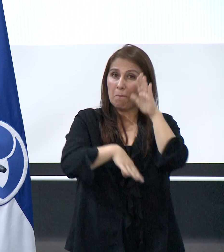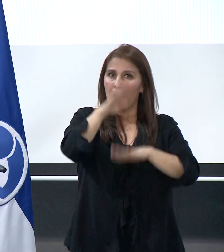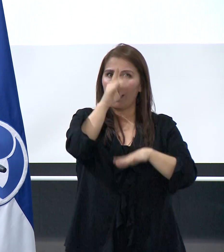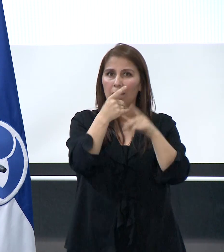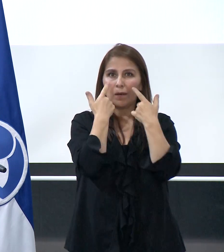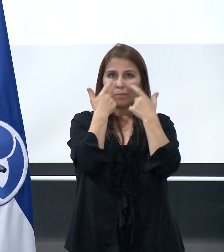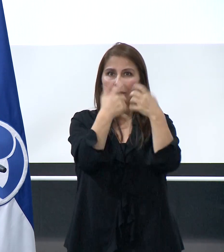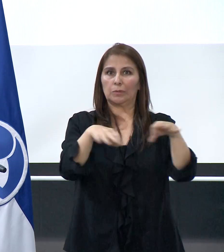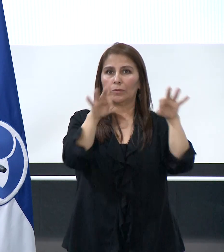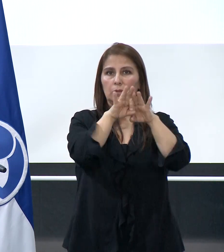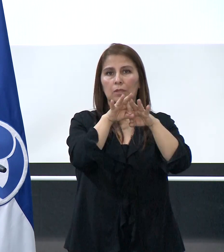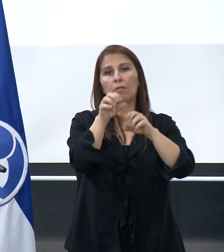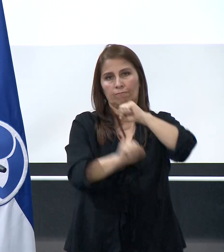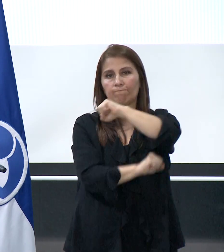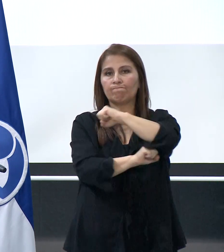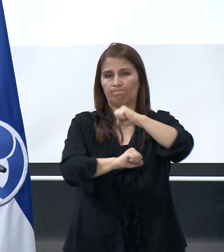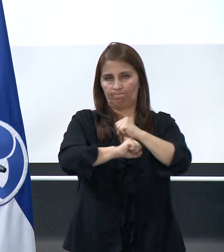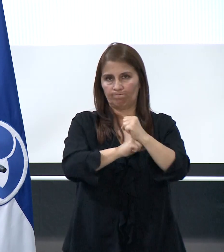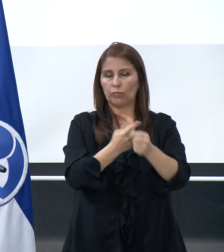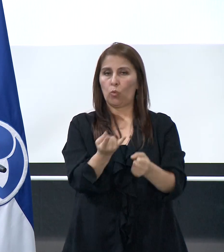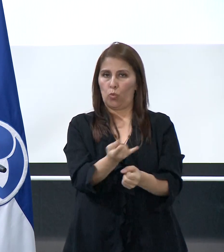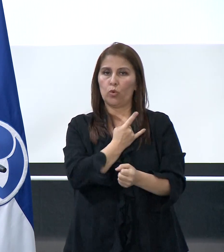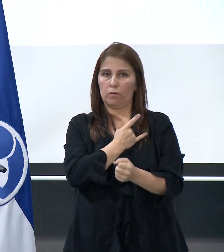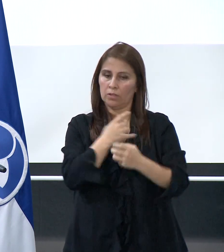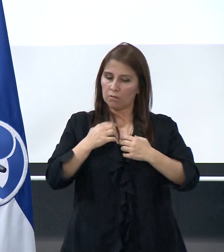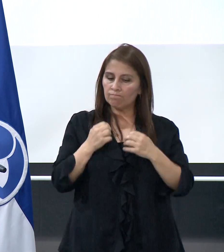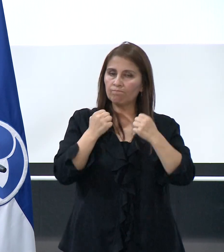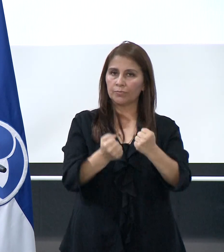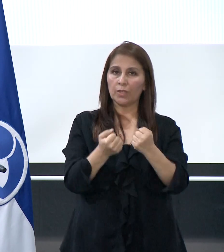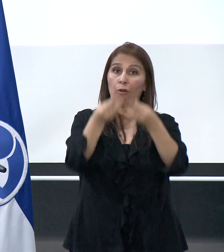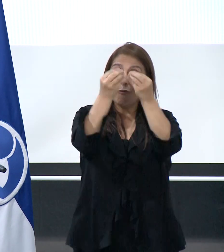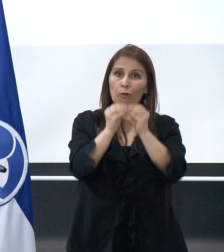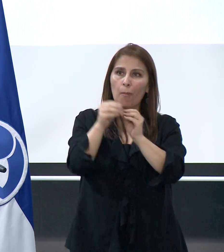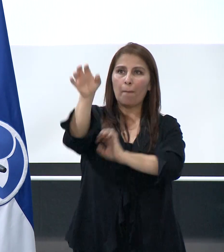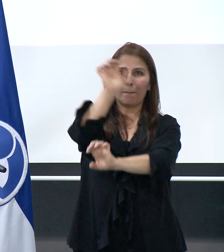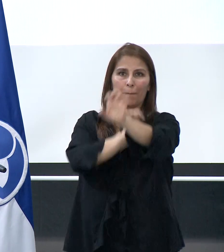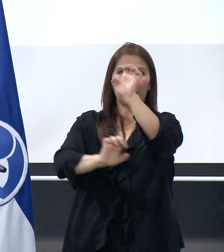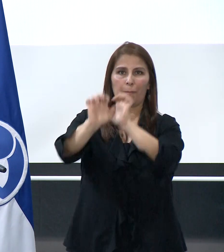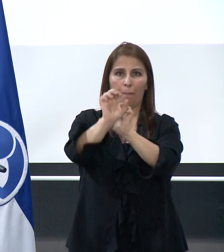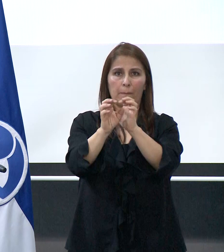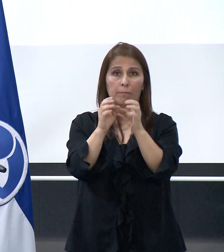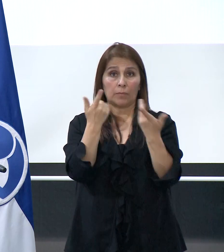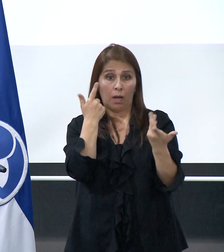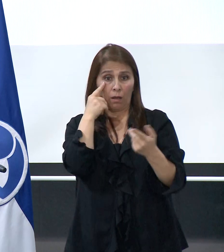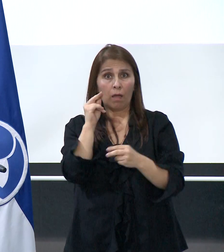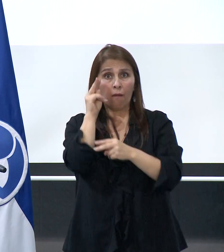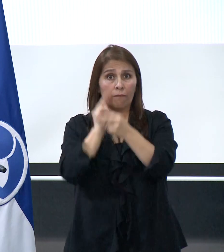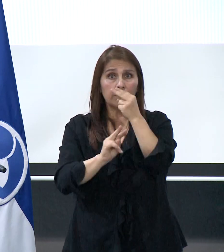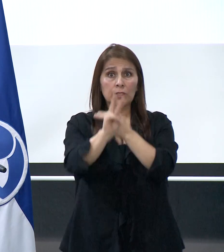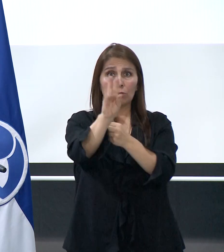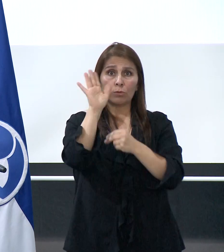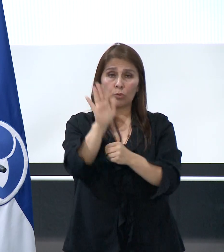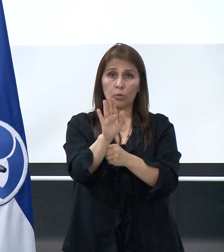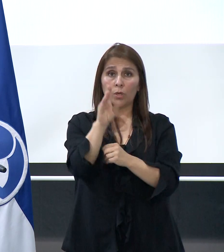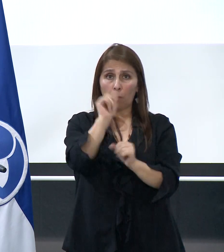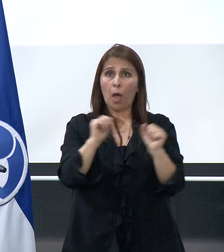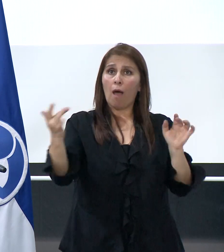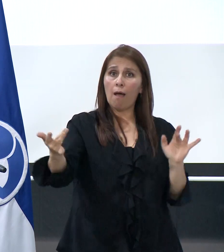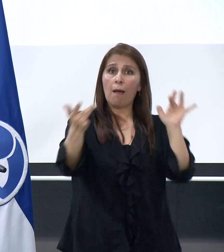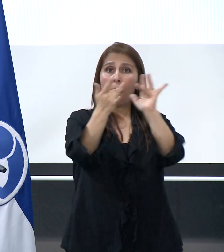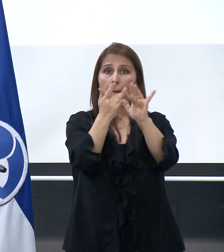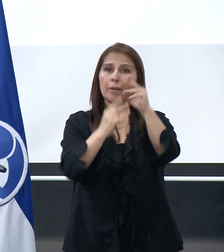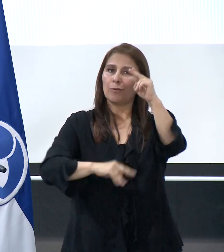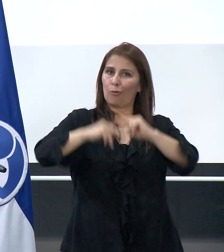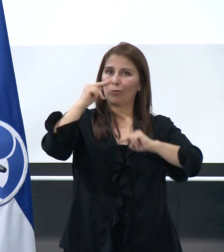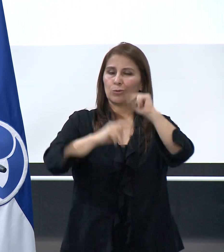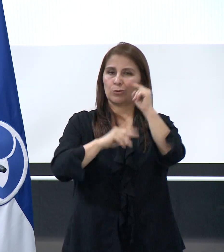la universidad es un modo en que la defendemos para que pueda ejercer su misión y ser pertinente a las dinámicas y construcción